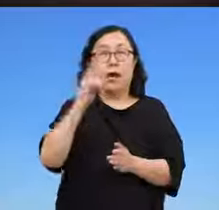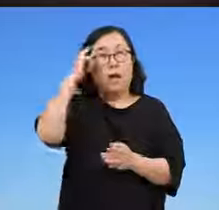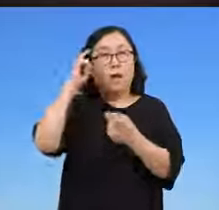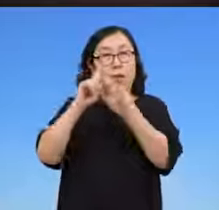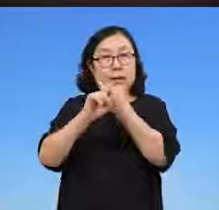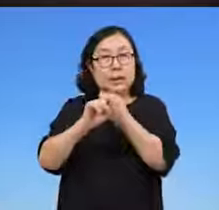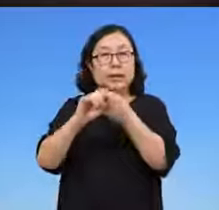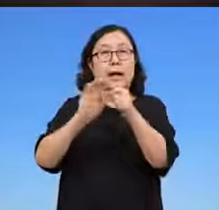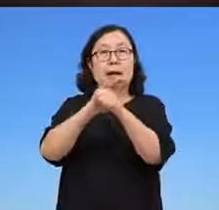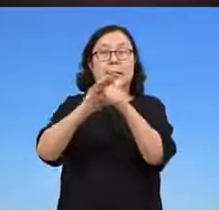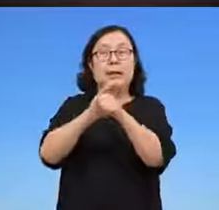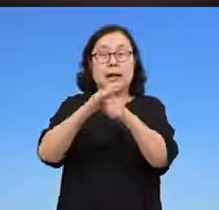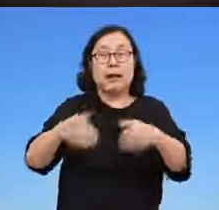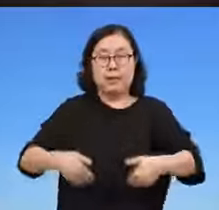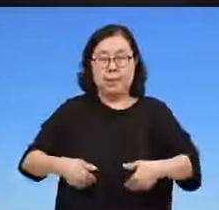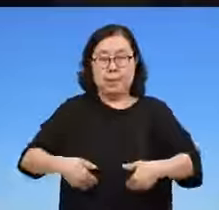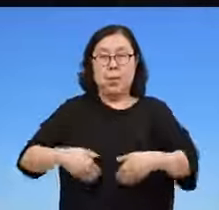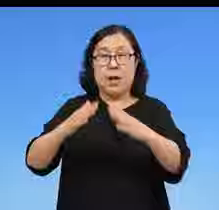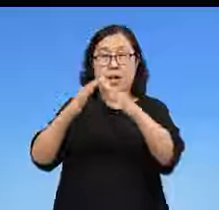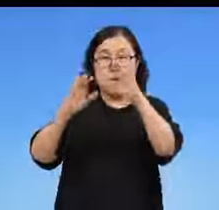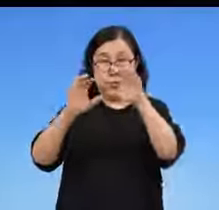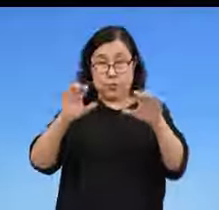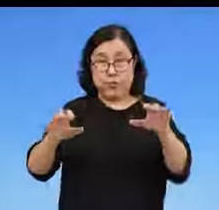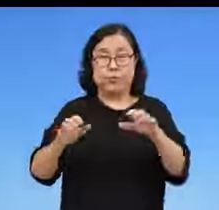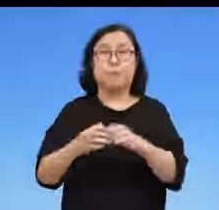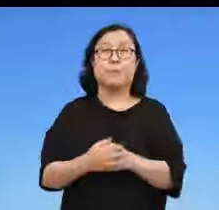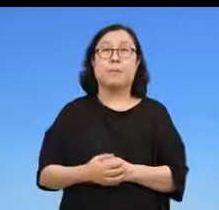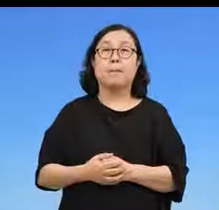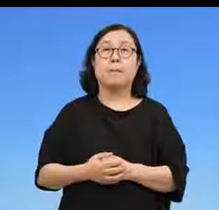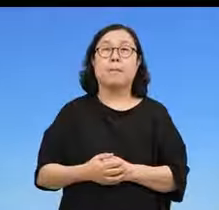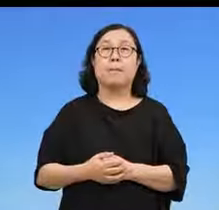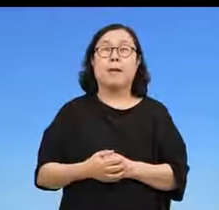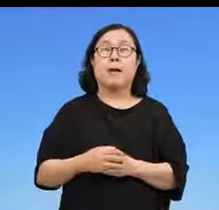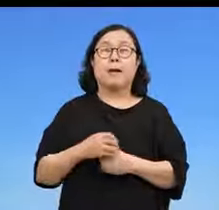바로 우리의 관심과 사랑이 필요한 이웃입니다.